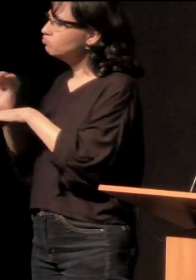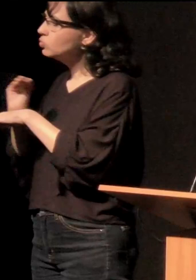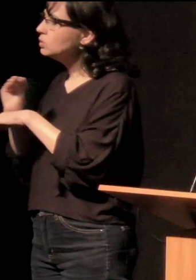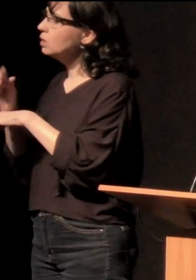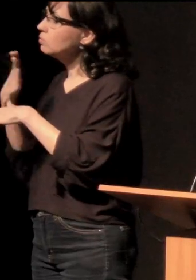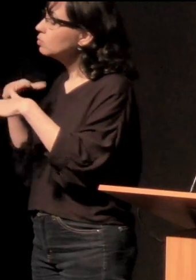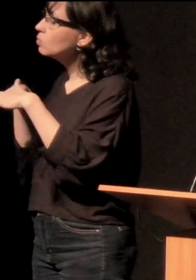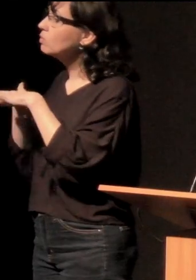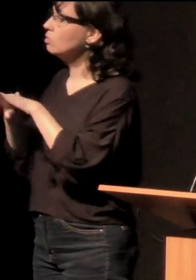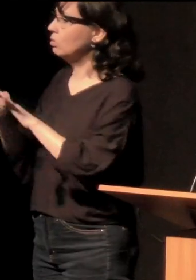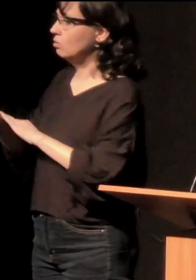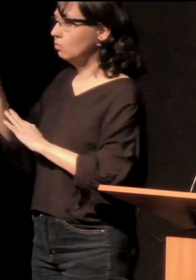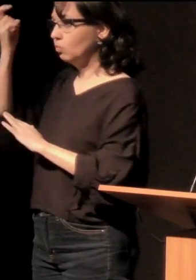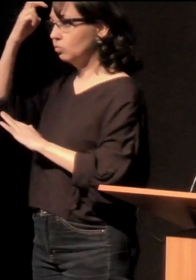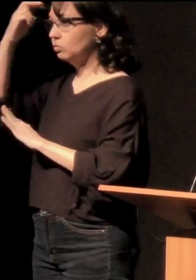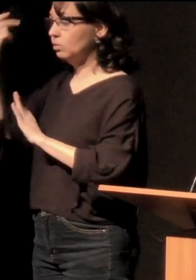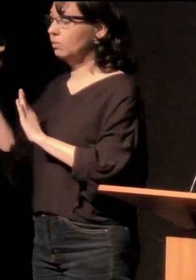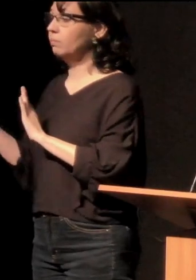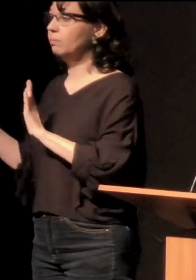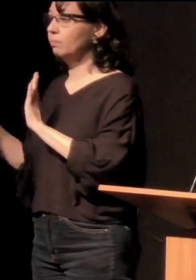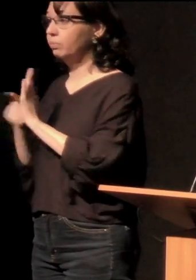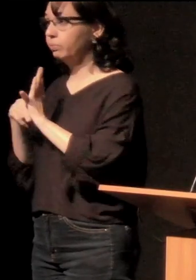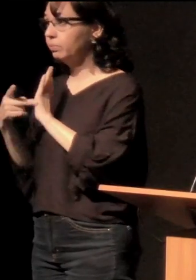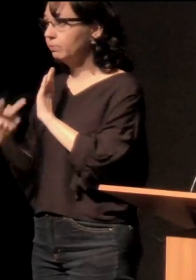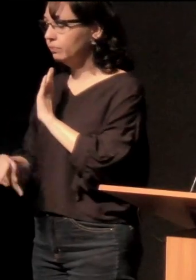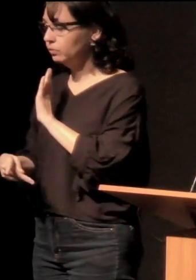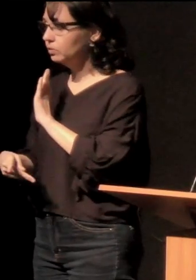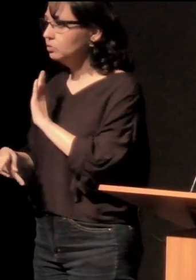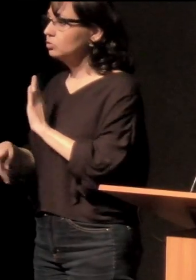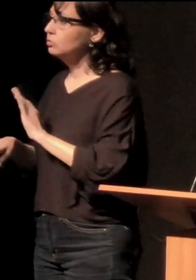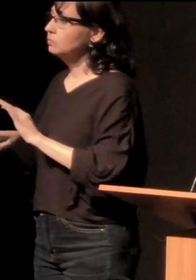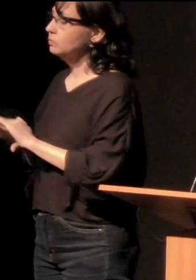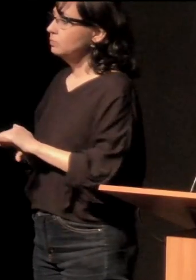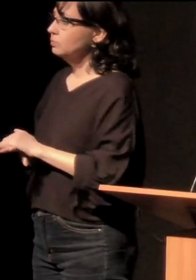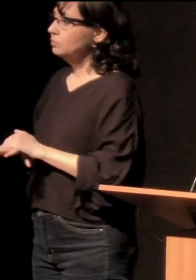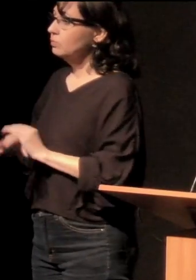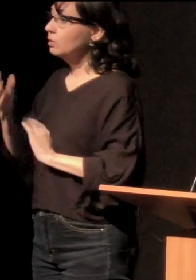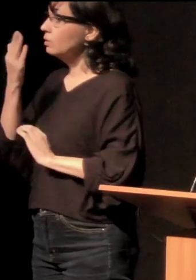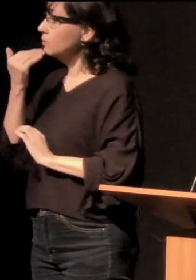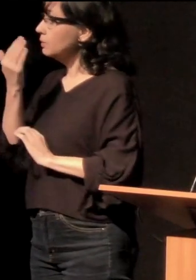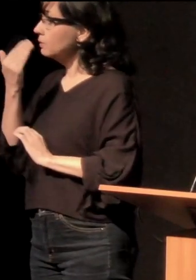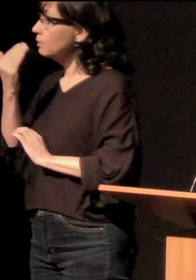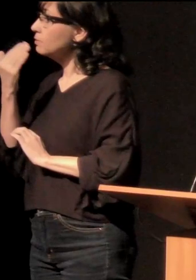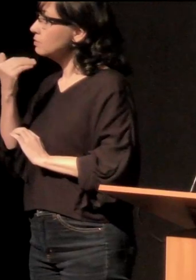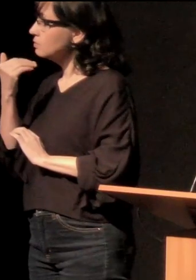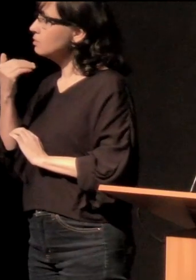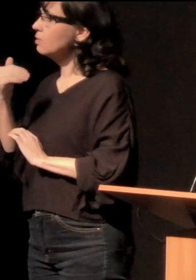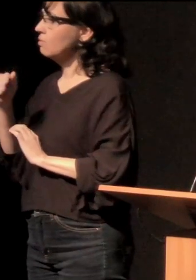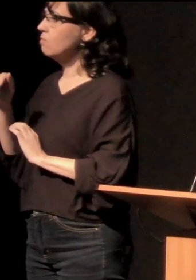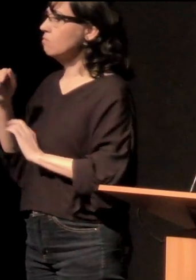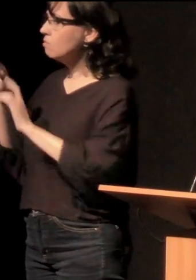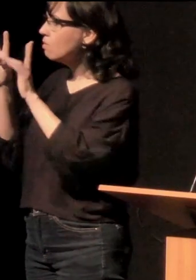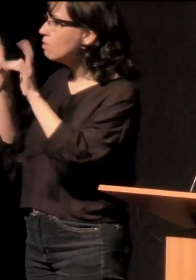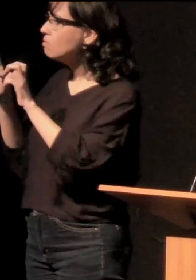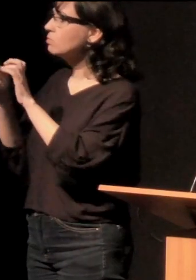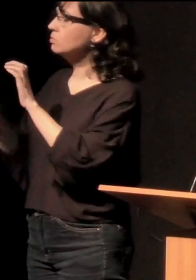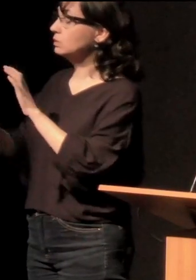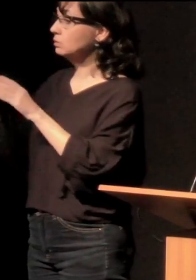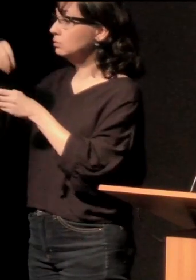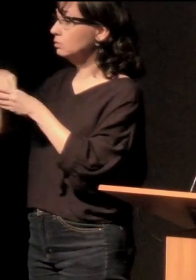ela é um aspecto muito importante né na identidade não pertencimento desses